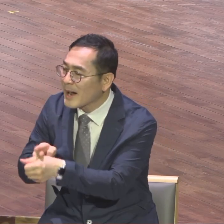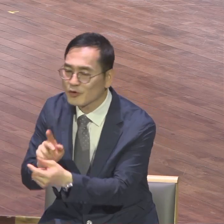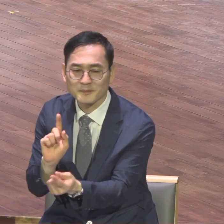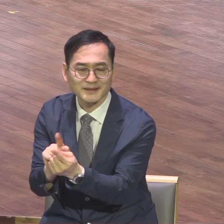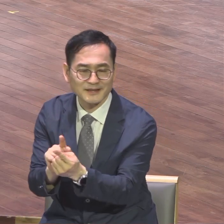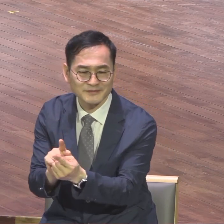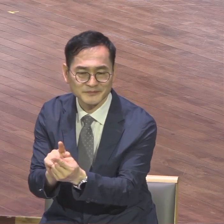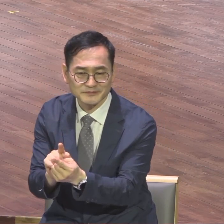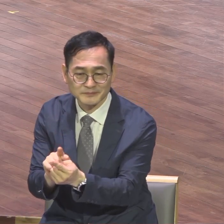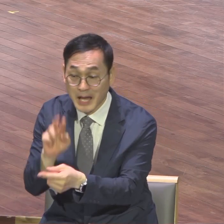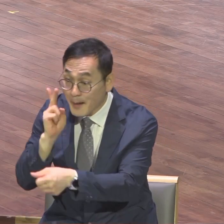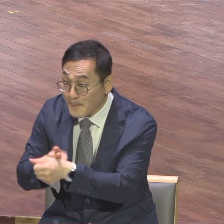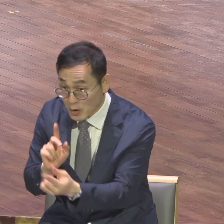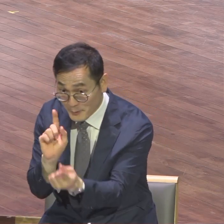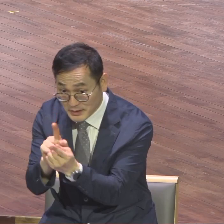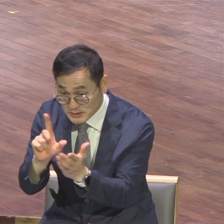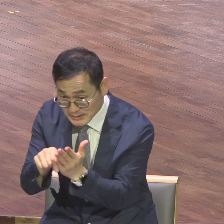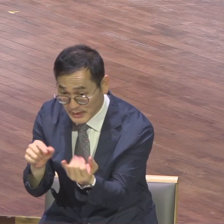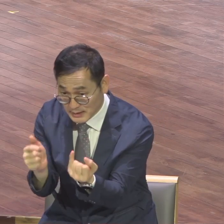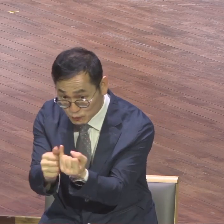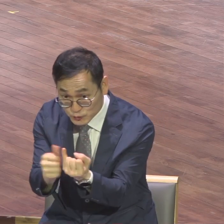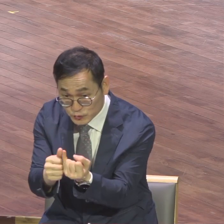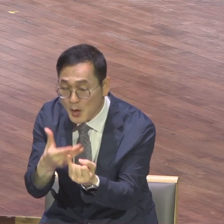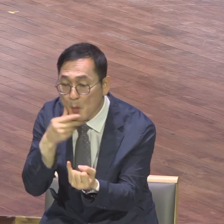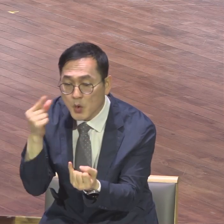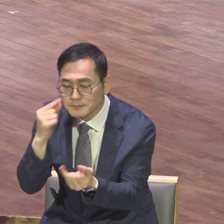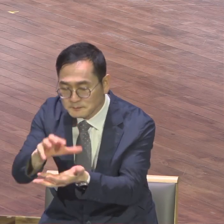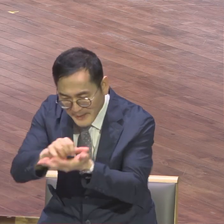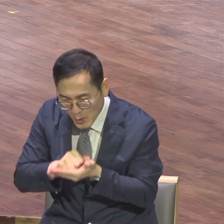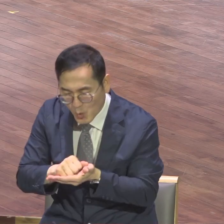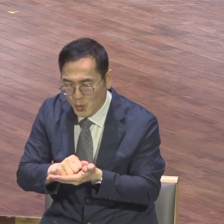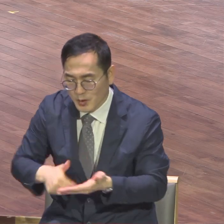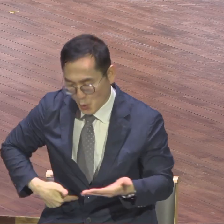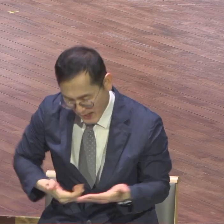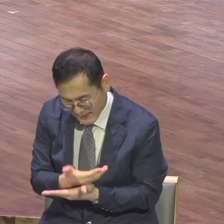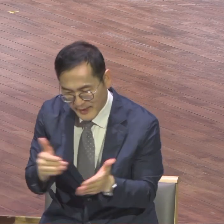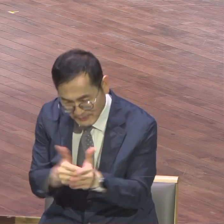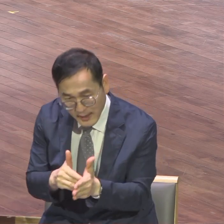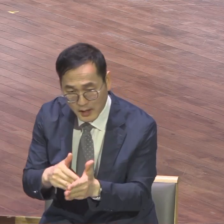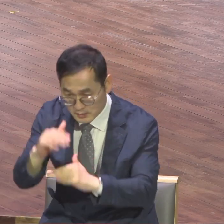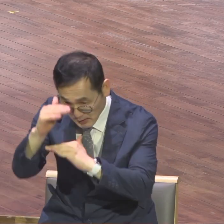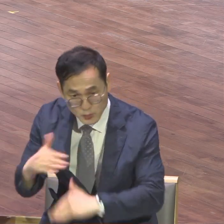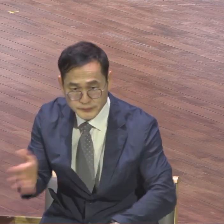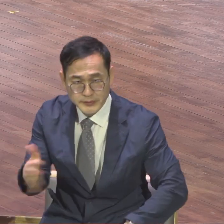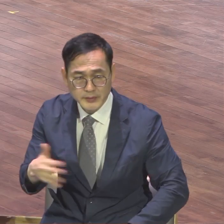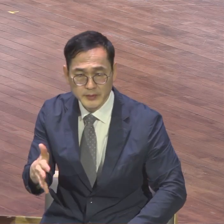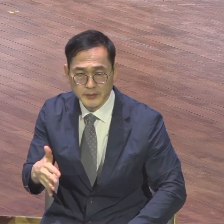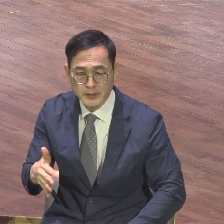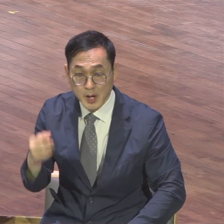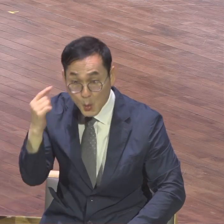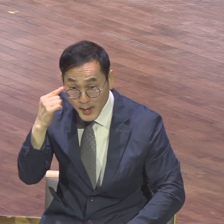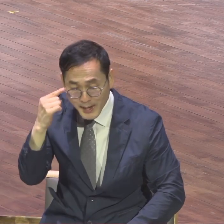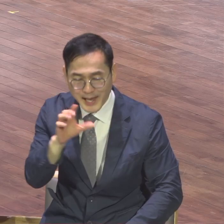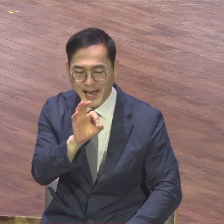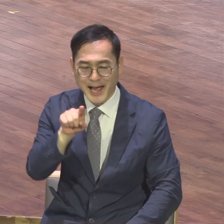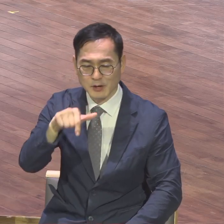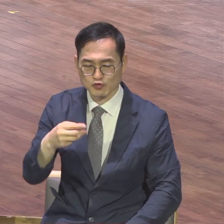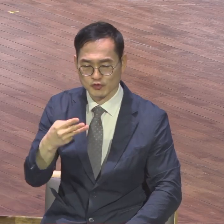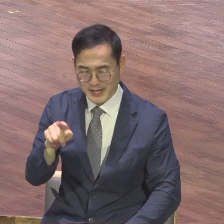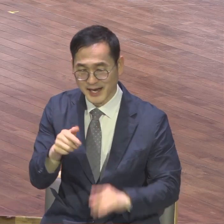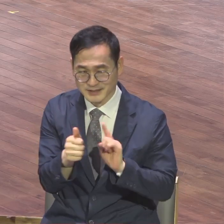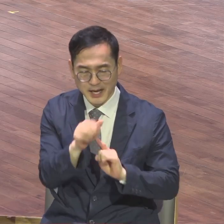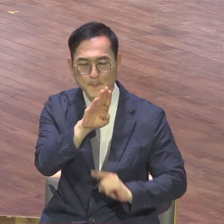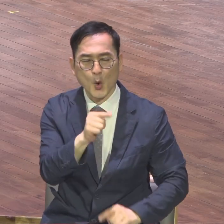없습니다. 자, 이 힌트가 어디에 볼 수 있느냐? 이 아굴라가 본도 출신입니다. 이